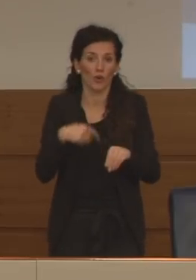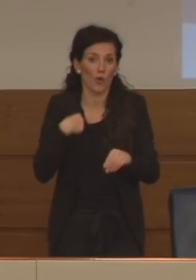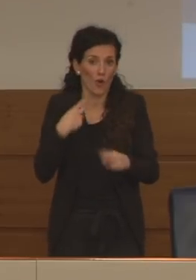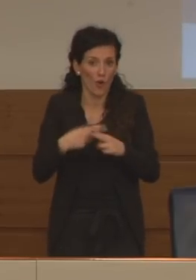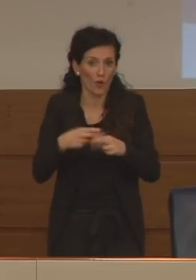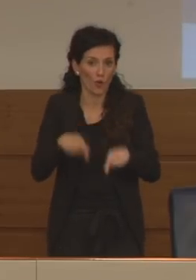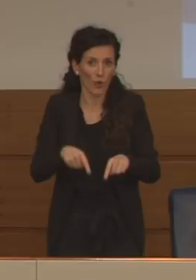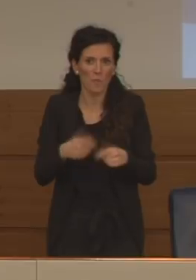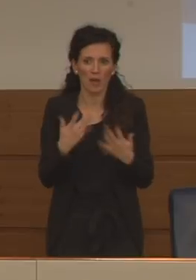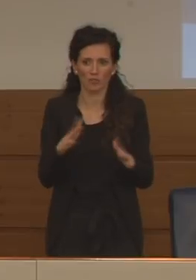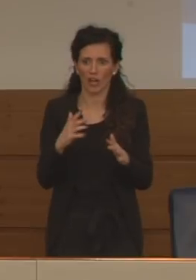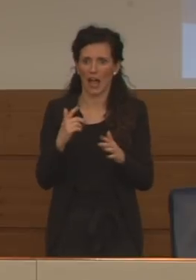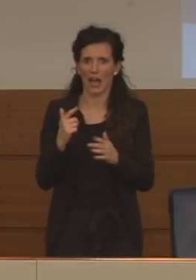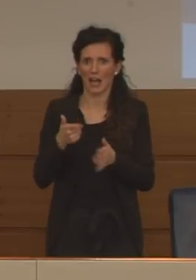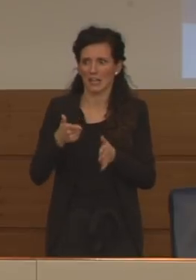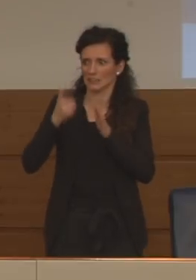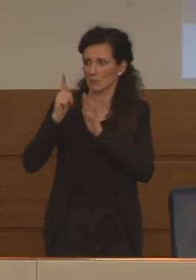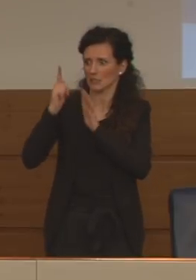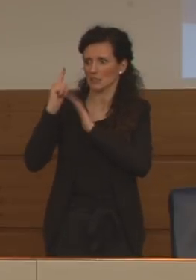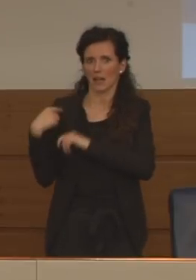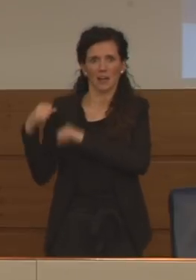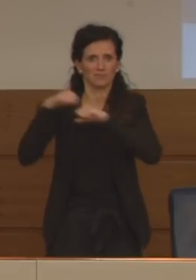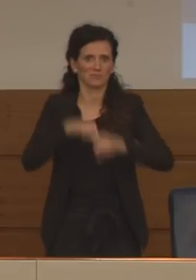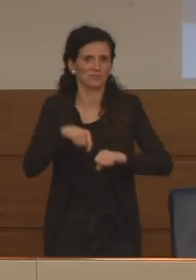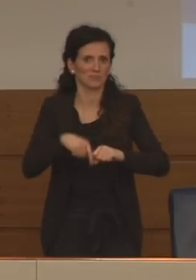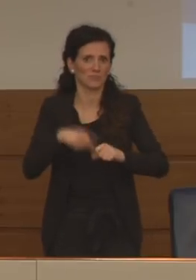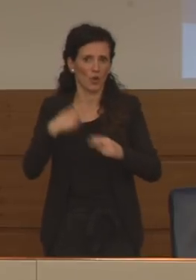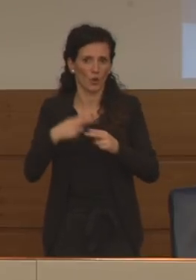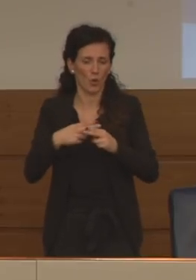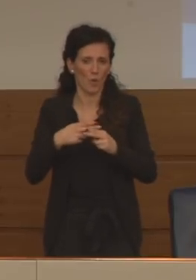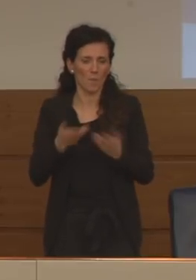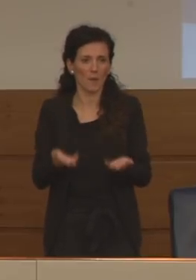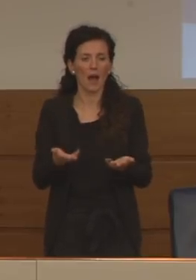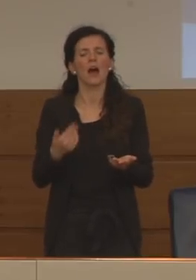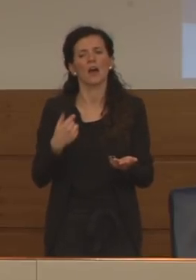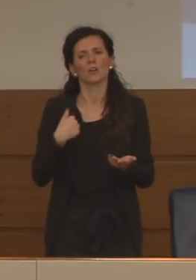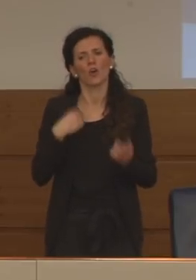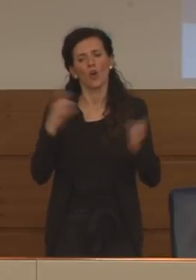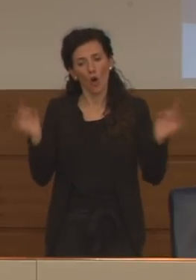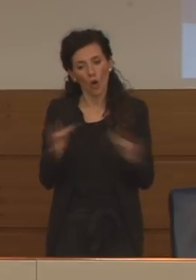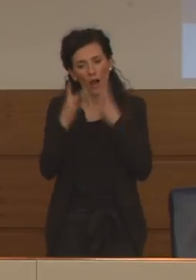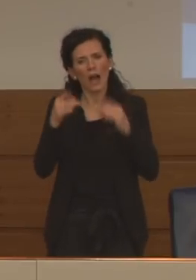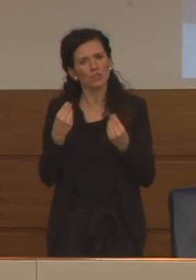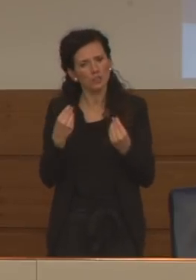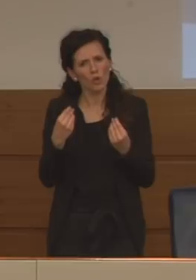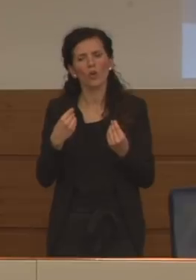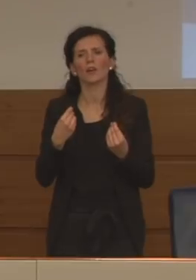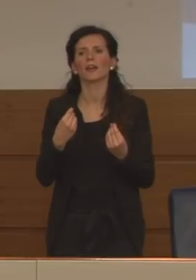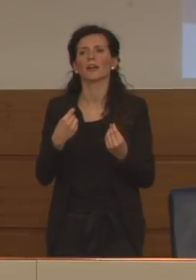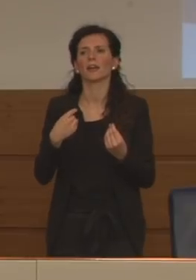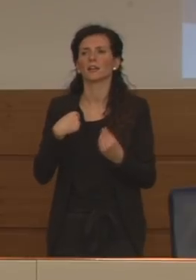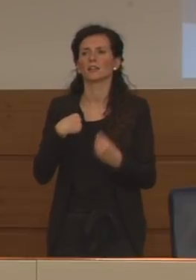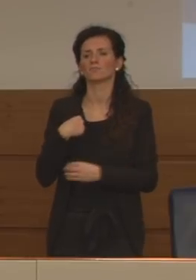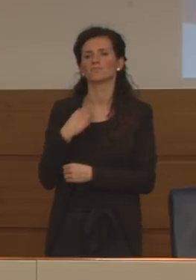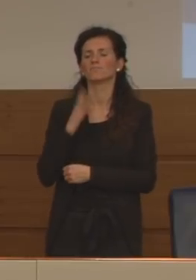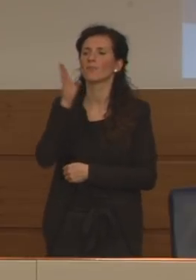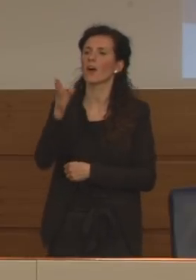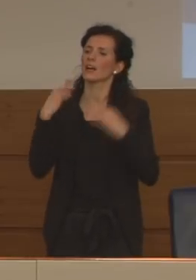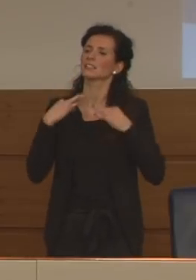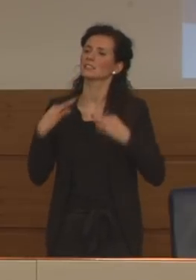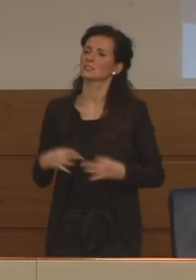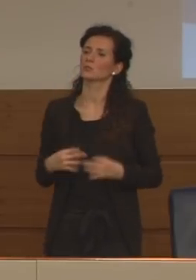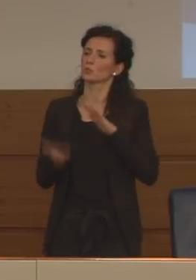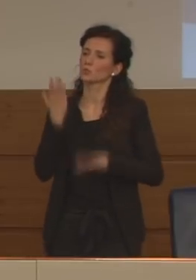roma colgo e devo dire anche con apprezzamento il fatto che la mattina quando mi reco presso l'istituto